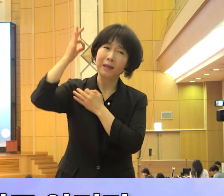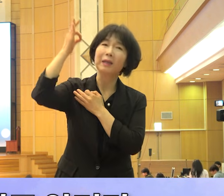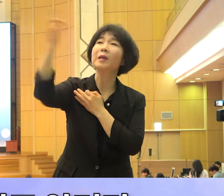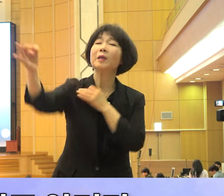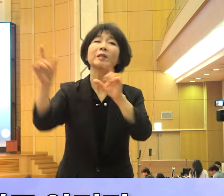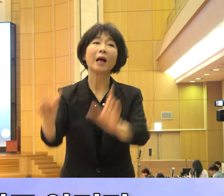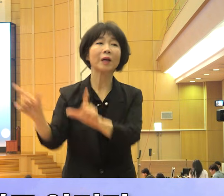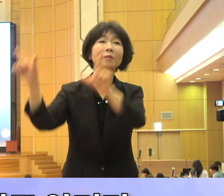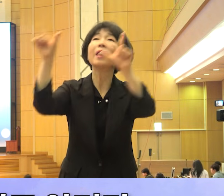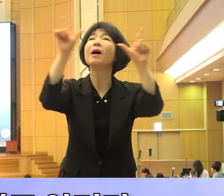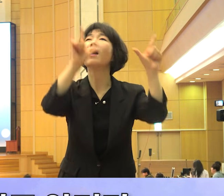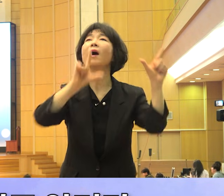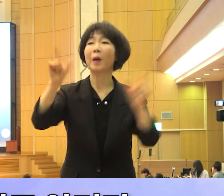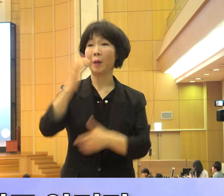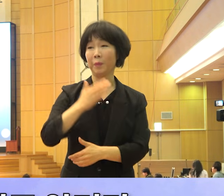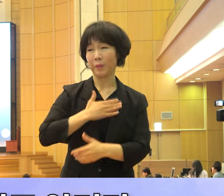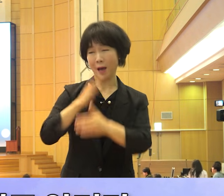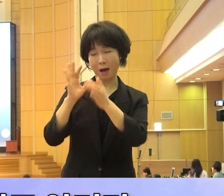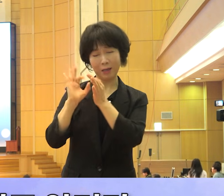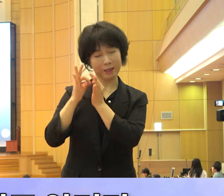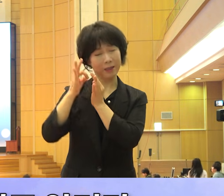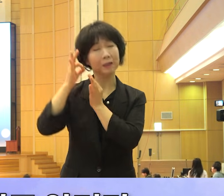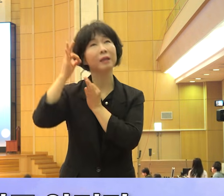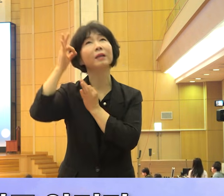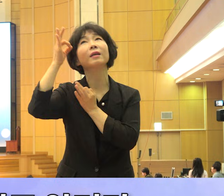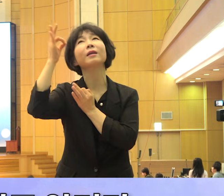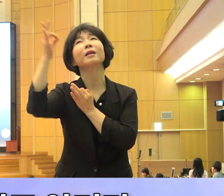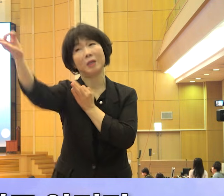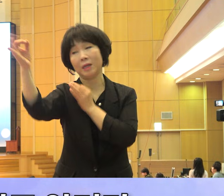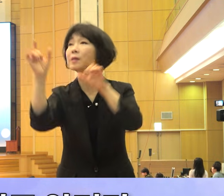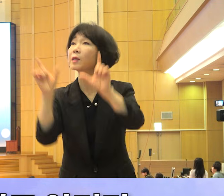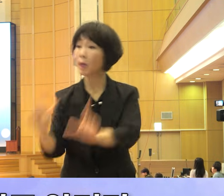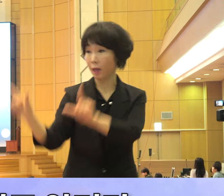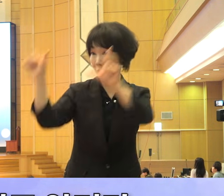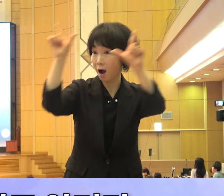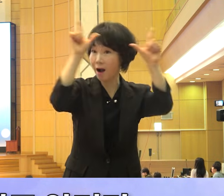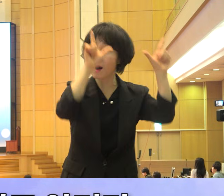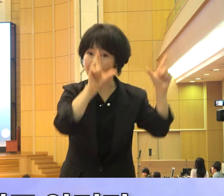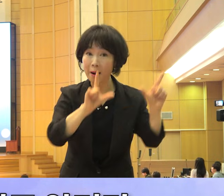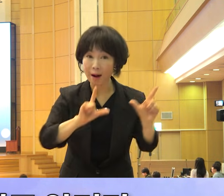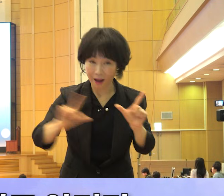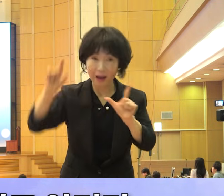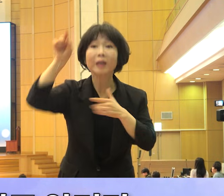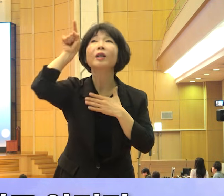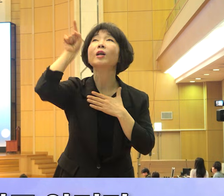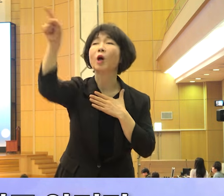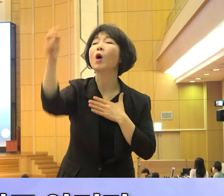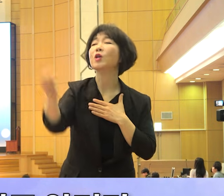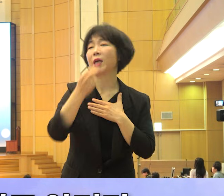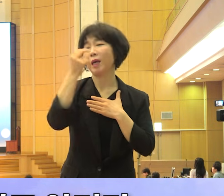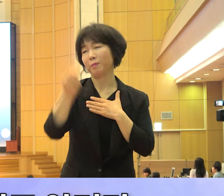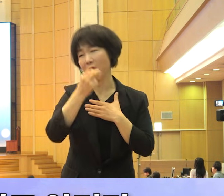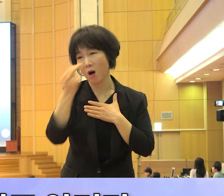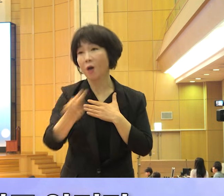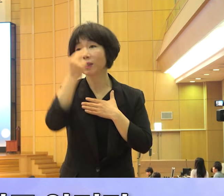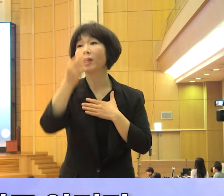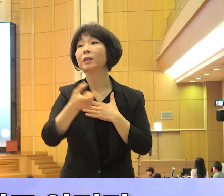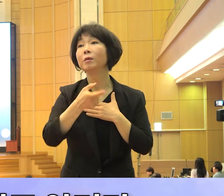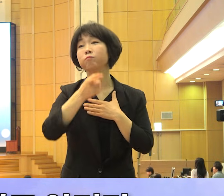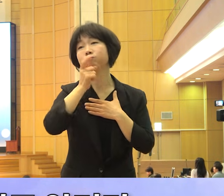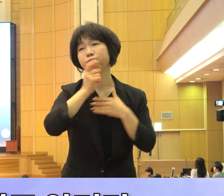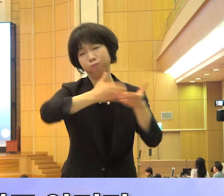길이 살겠네. 나 길이 살겠네. 저